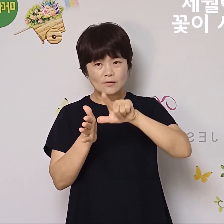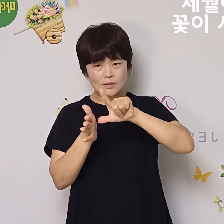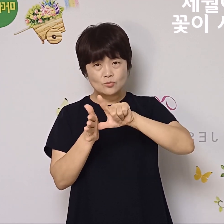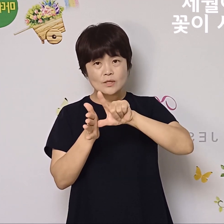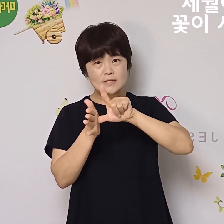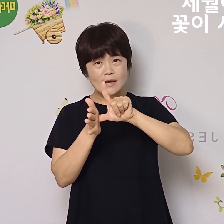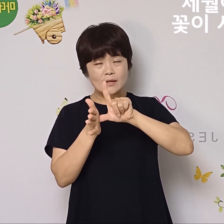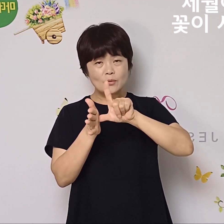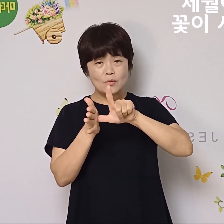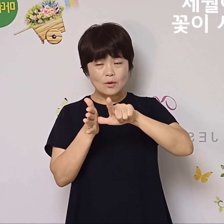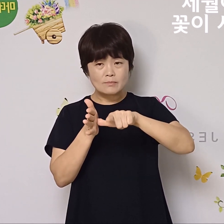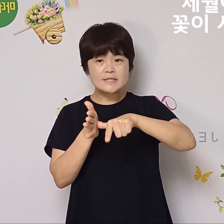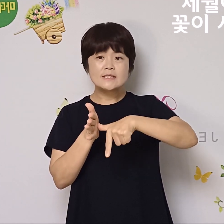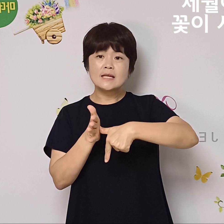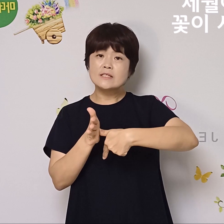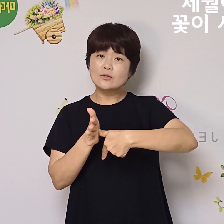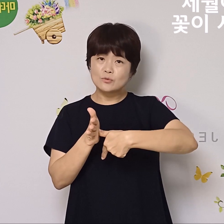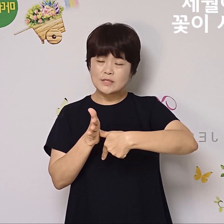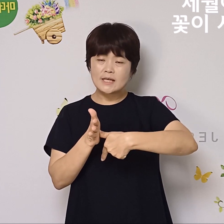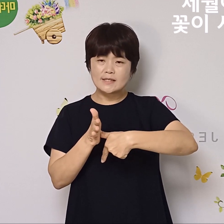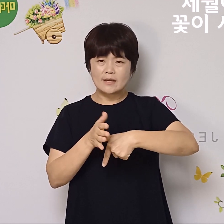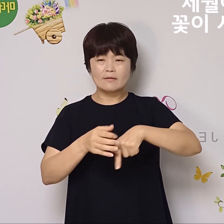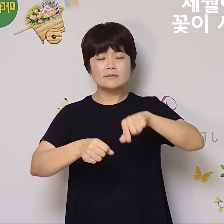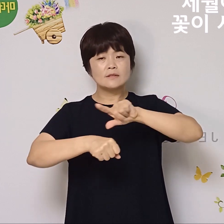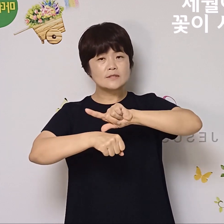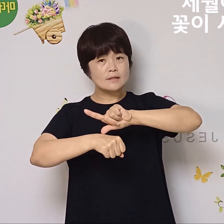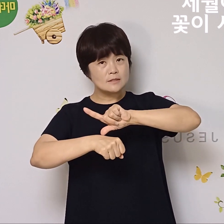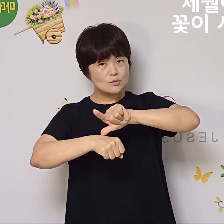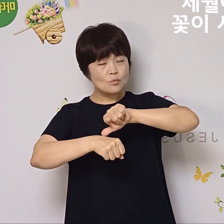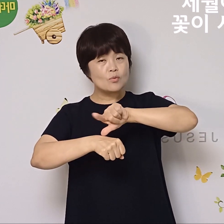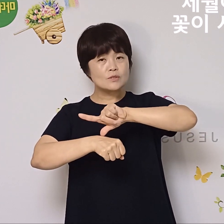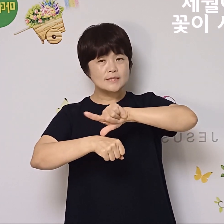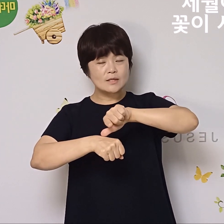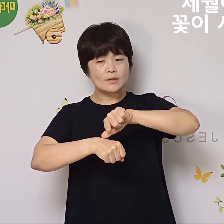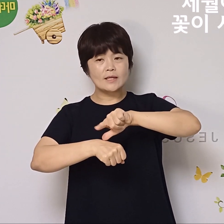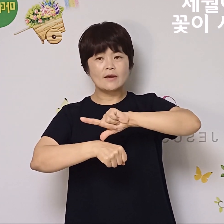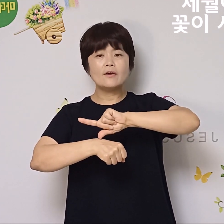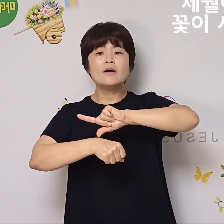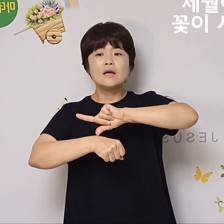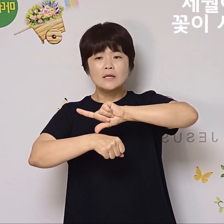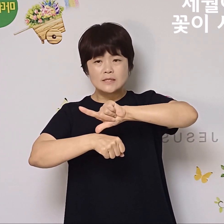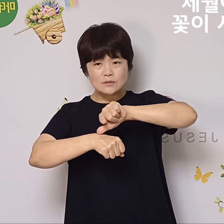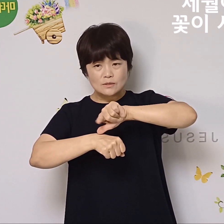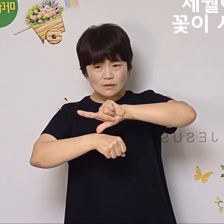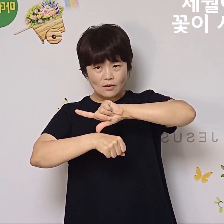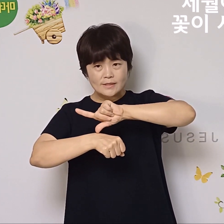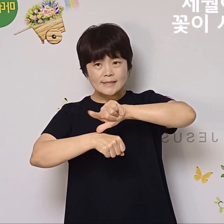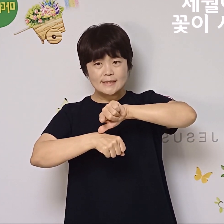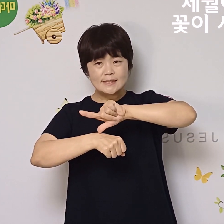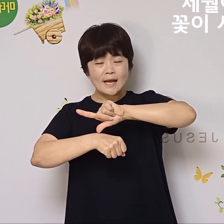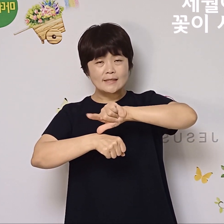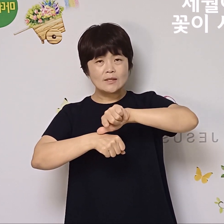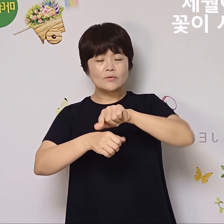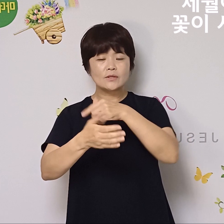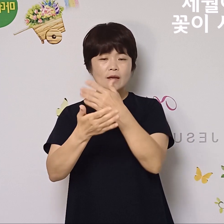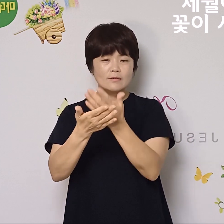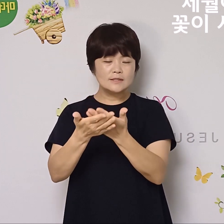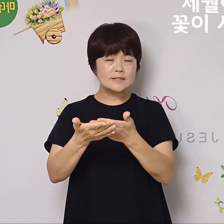이렇게 위에서 아래로 검지를 내리셔도 시간이에요. 여기서는 손목시계로 할게요. 시간이 어떻게 해요? 흐르는